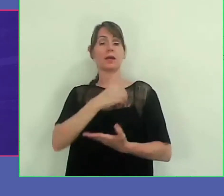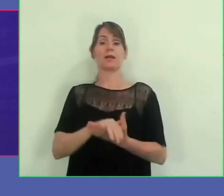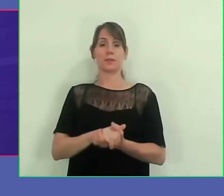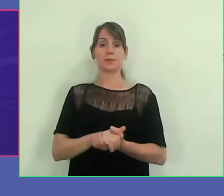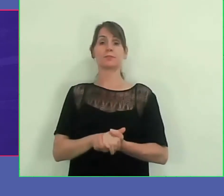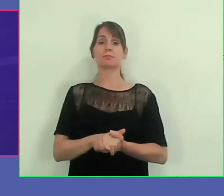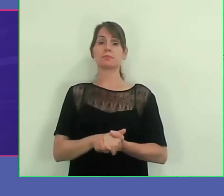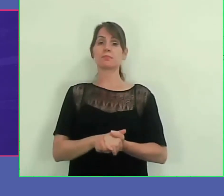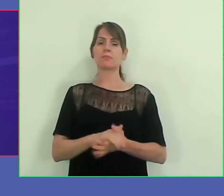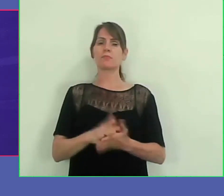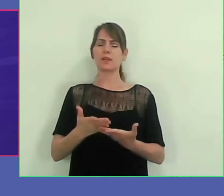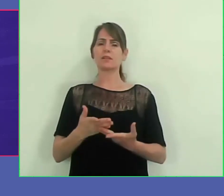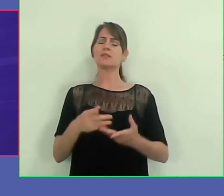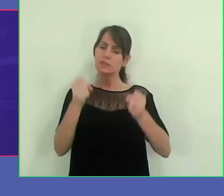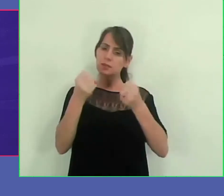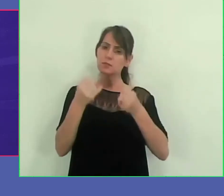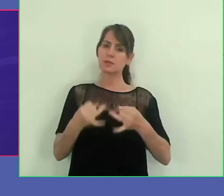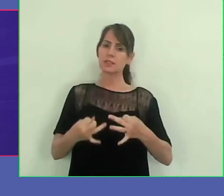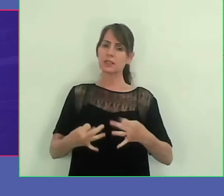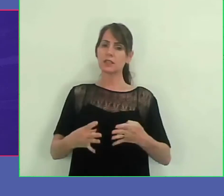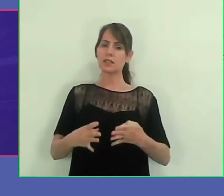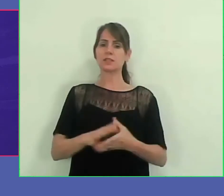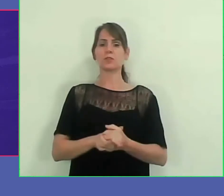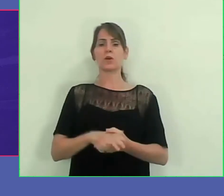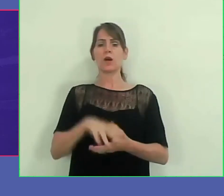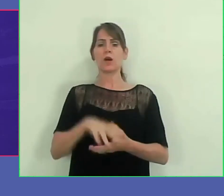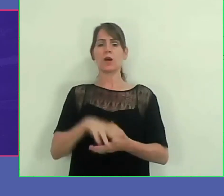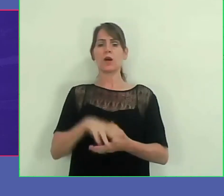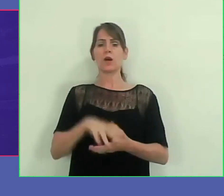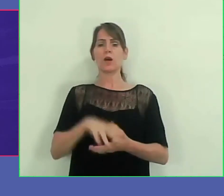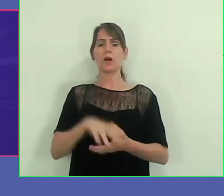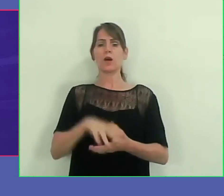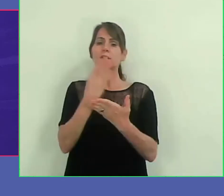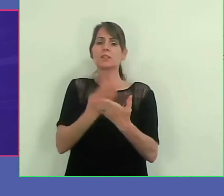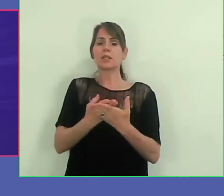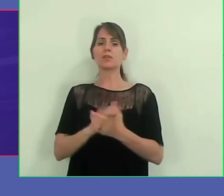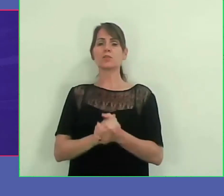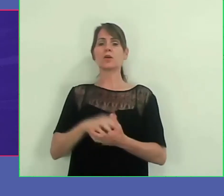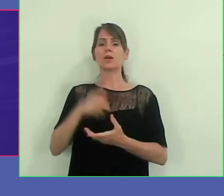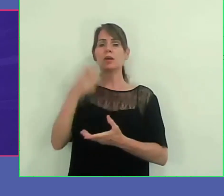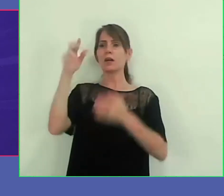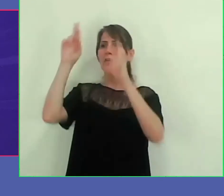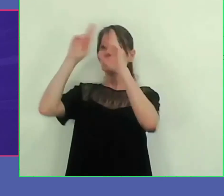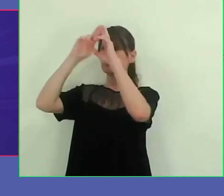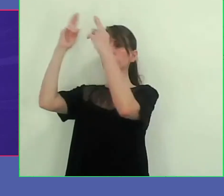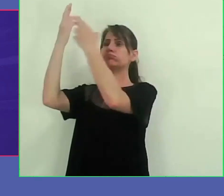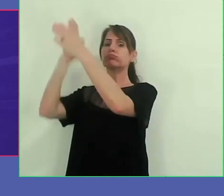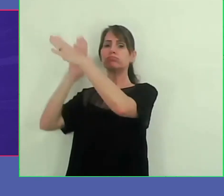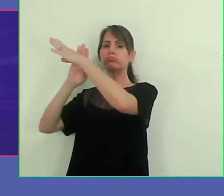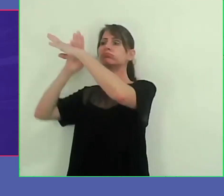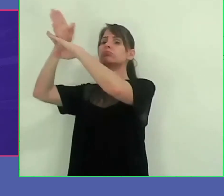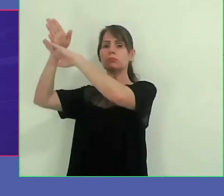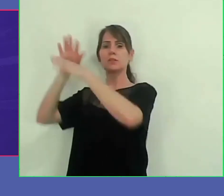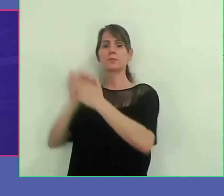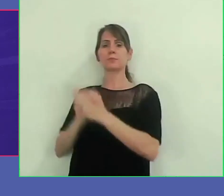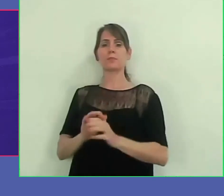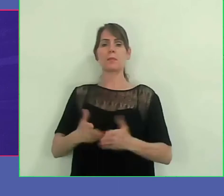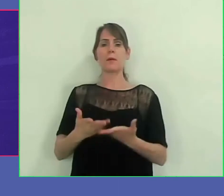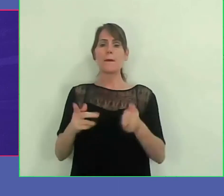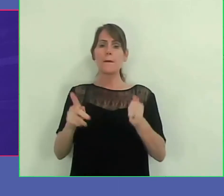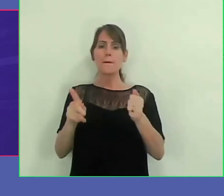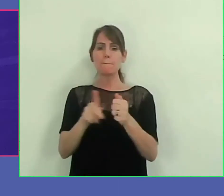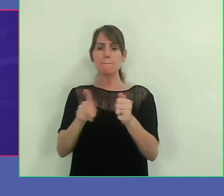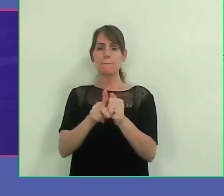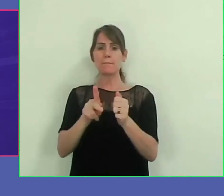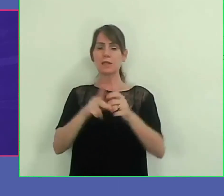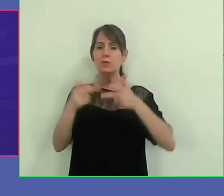que creram, né, entraram por essa porta do reino dos céus. Ainda Pedro falava estas coisas quando caiu o